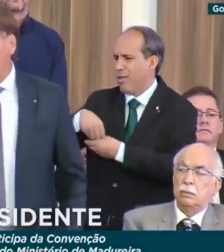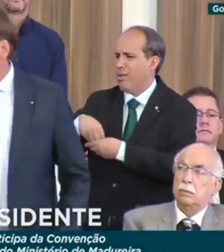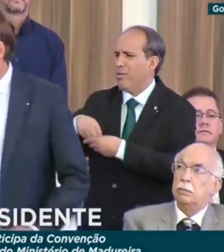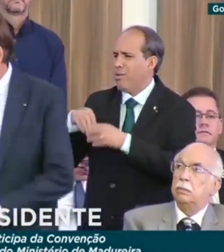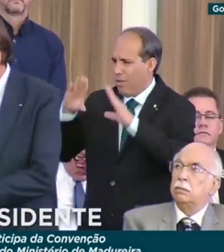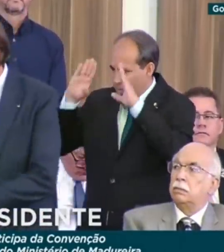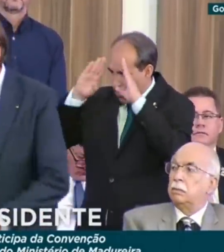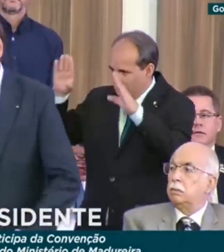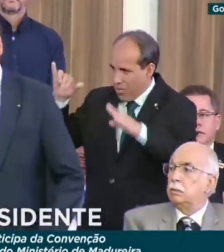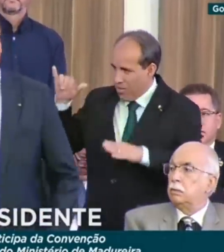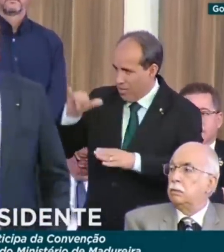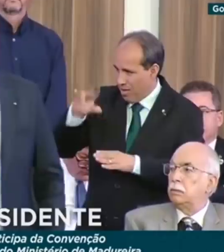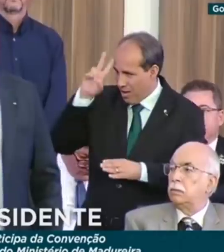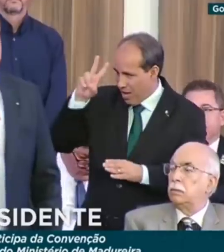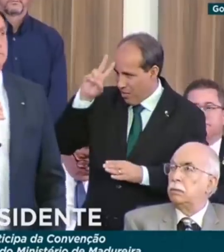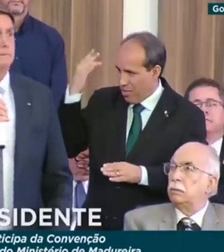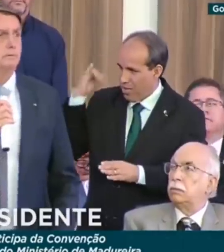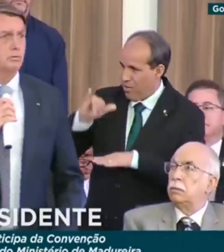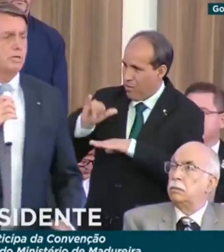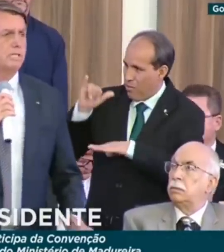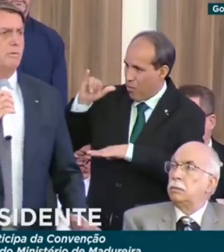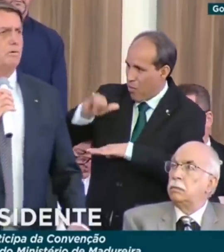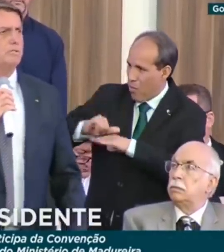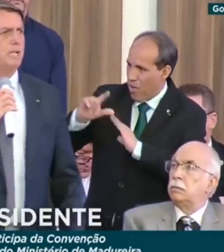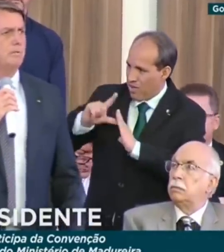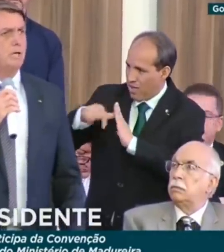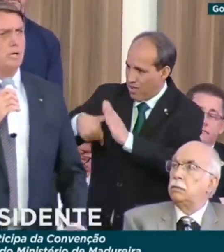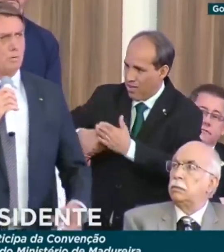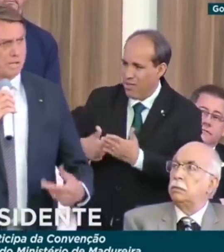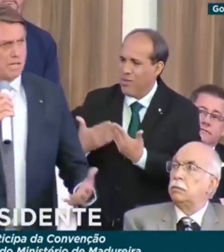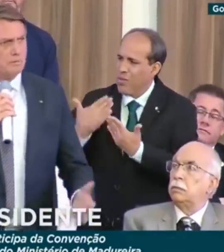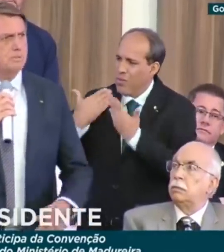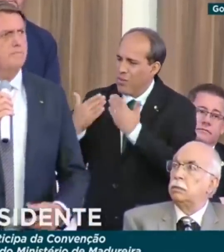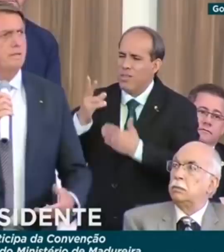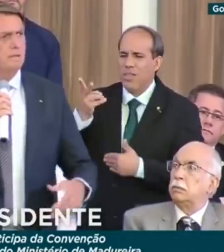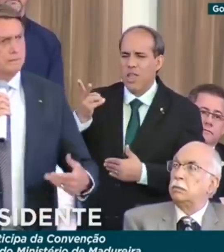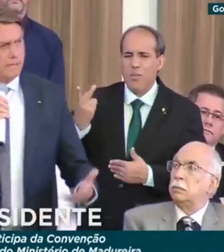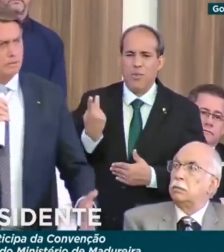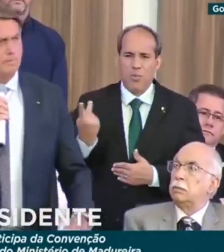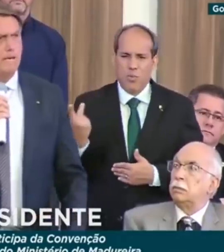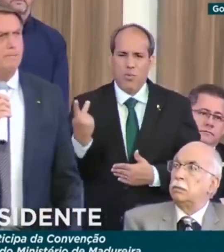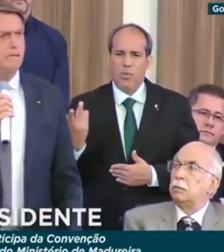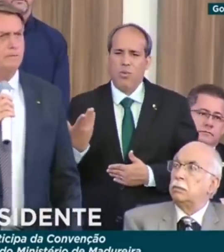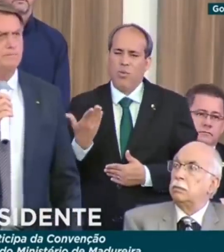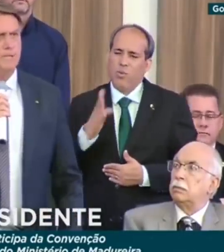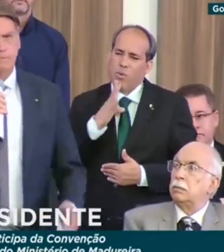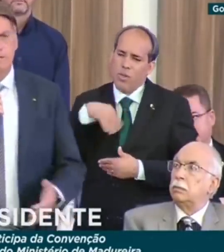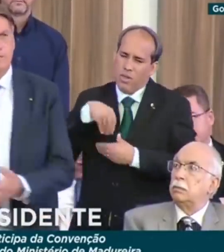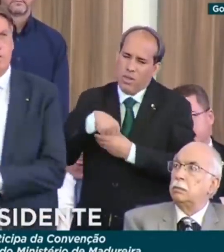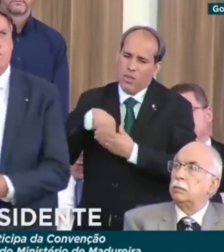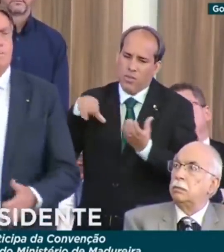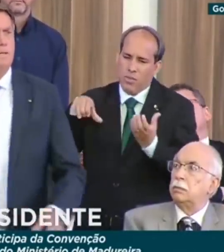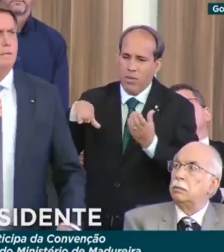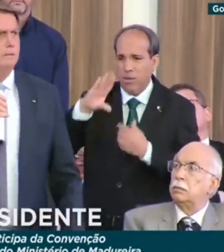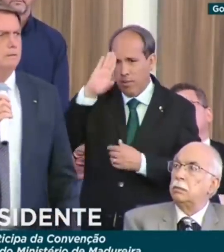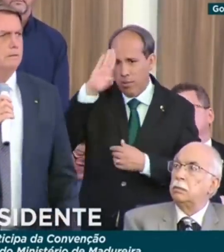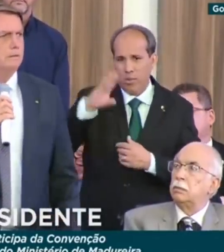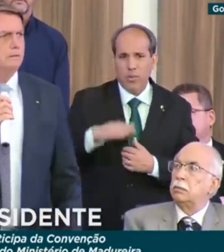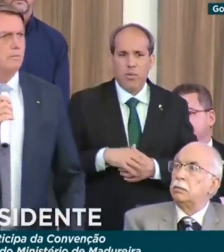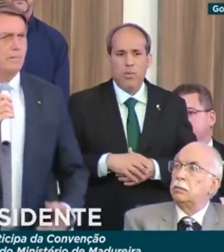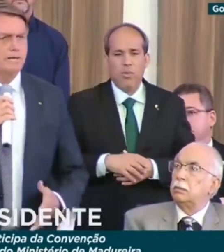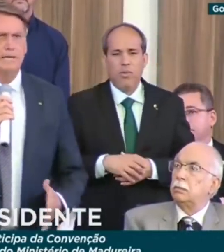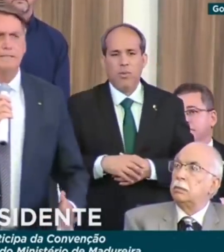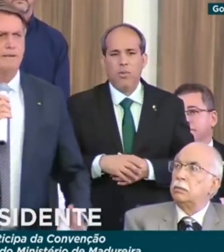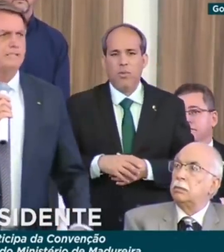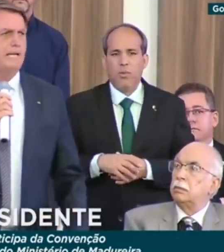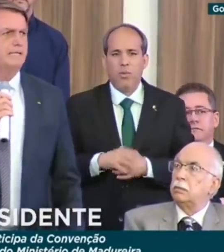no tempo que os voos atrasavam, nos conhecemos ao longo dos tempos, conhecemos dentro do parlamento, em especial com